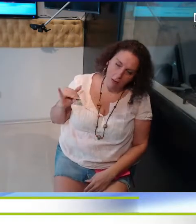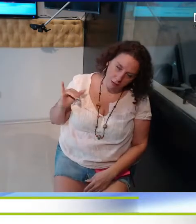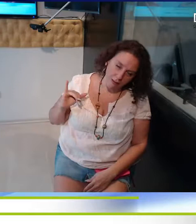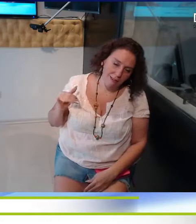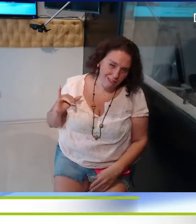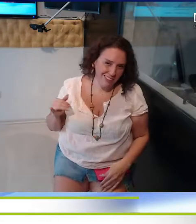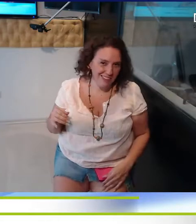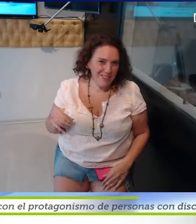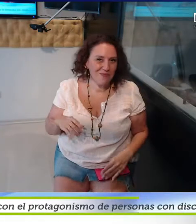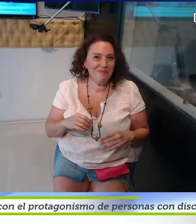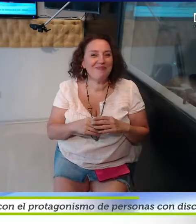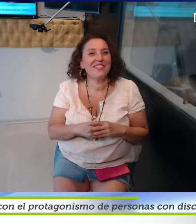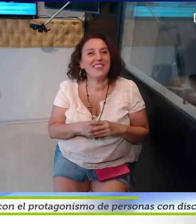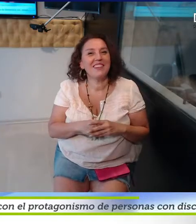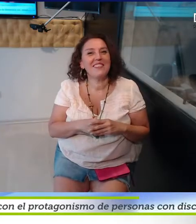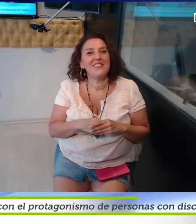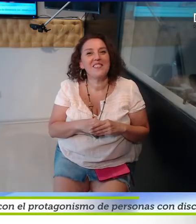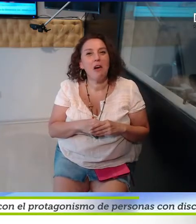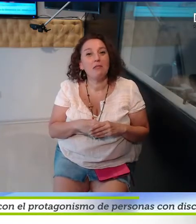digo. ¿Qué te ayudó?